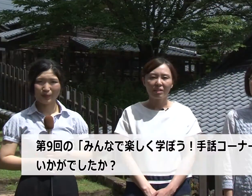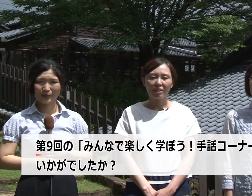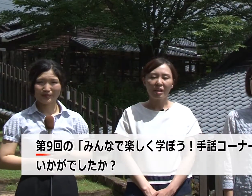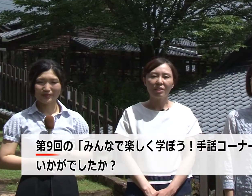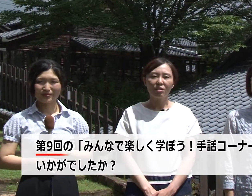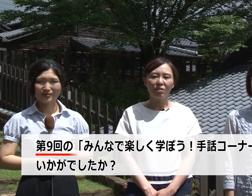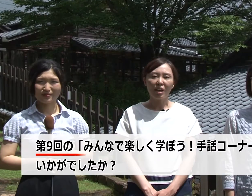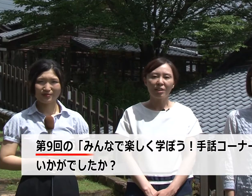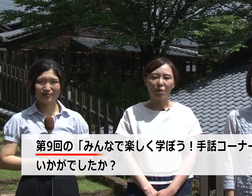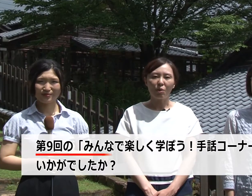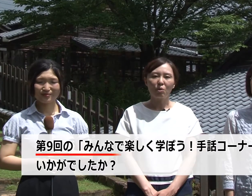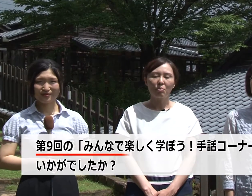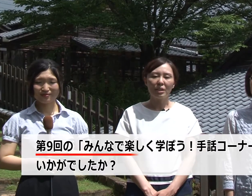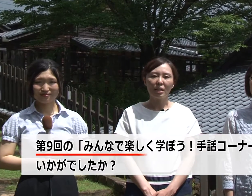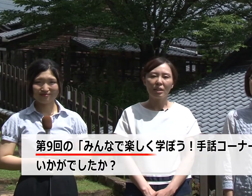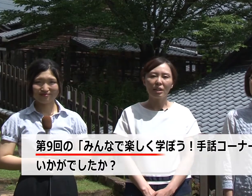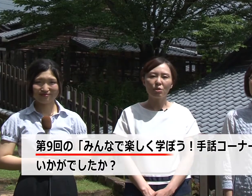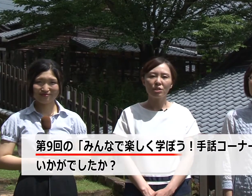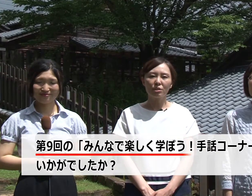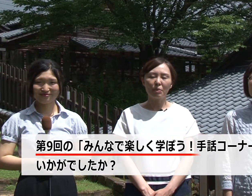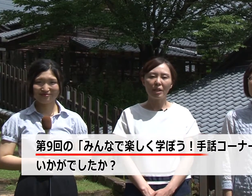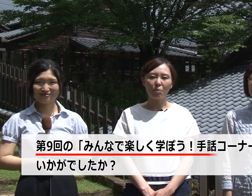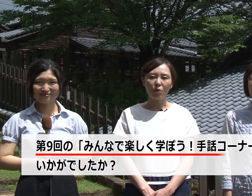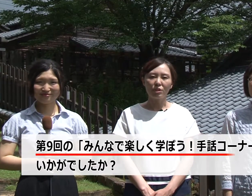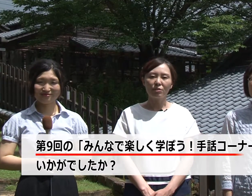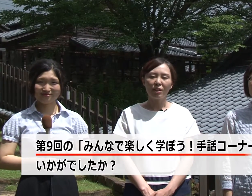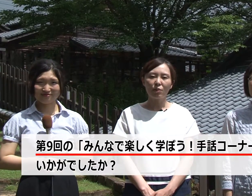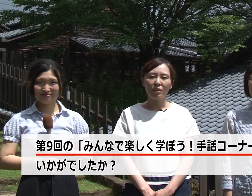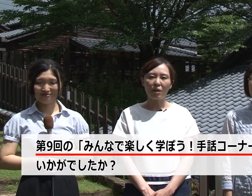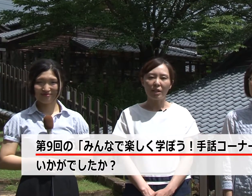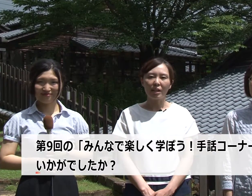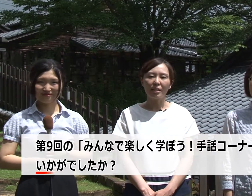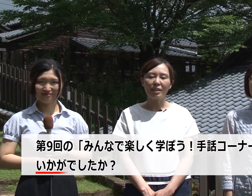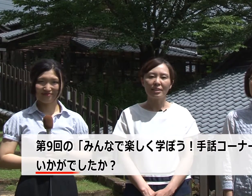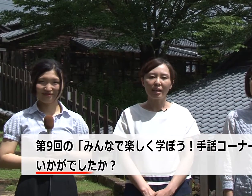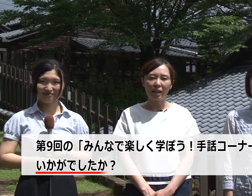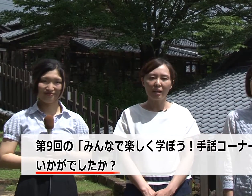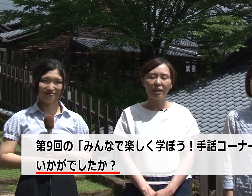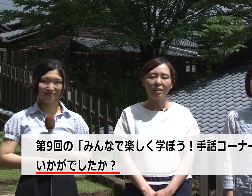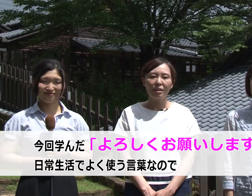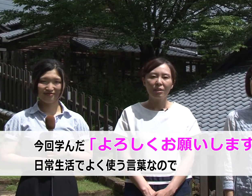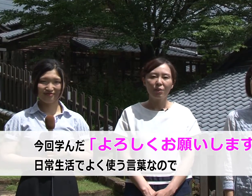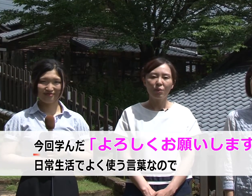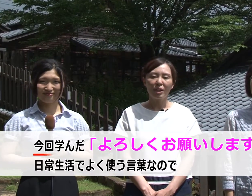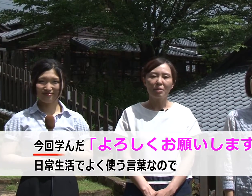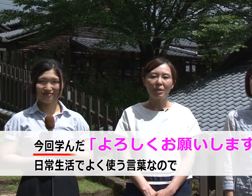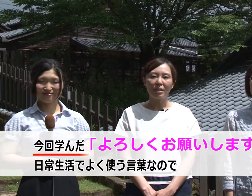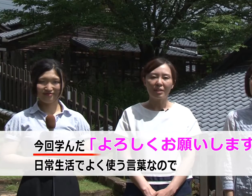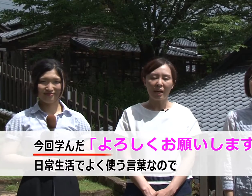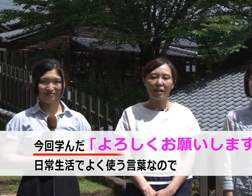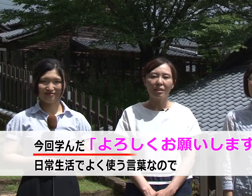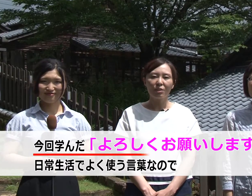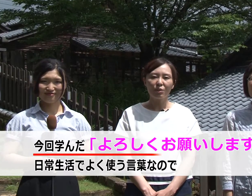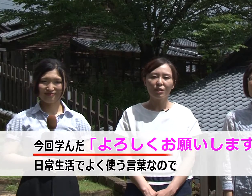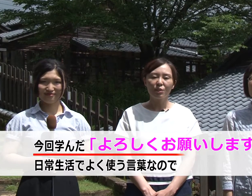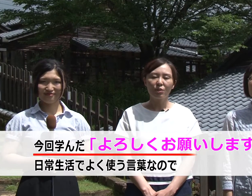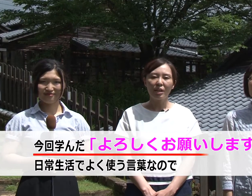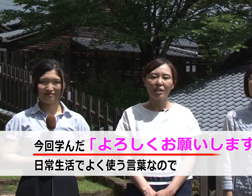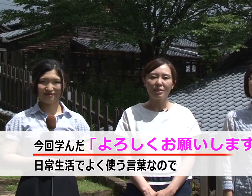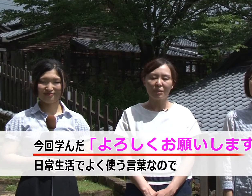第9回のみんなで楽しく学ぼう手話コーナーはいかがでしたか。今回学んだよろしくお願いします